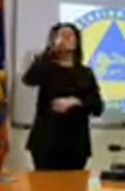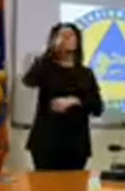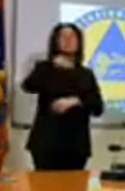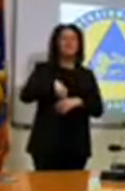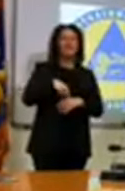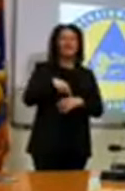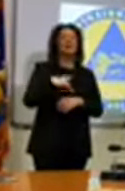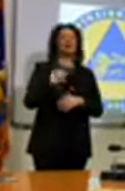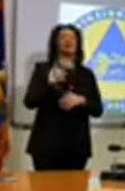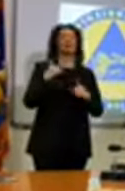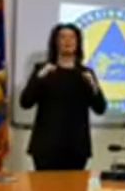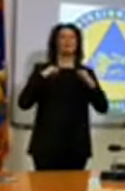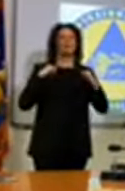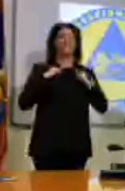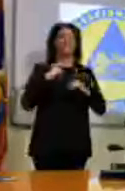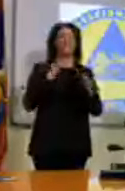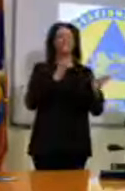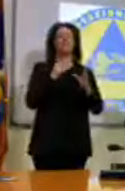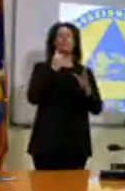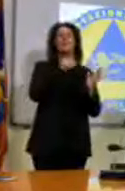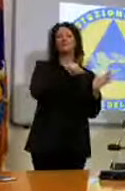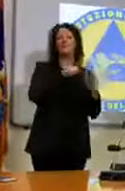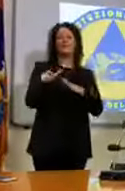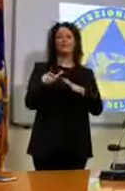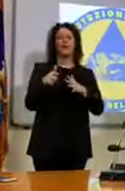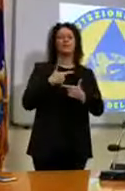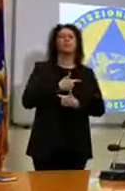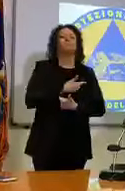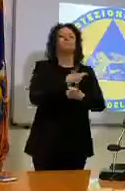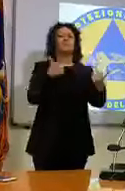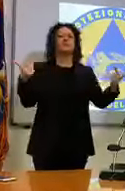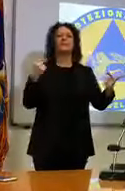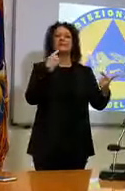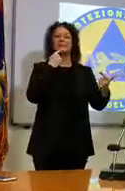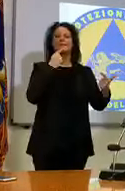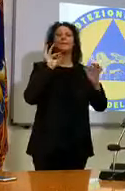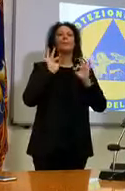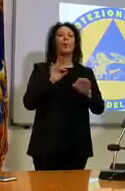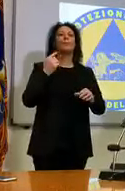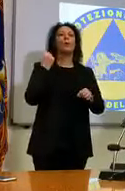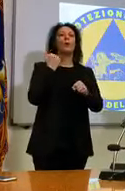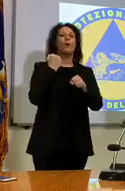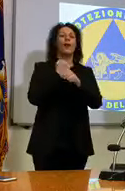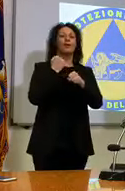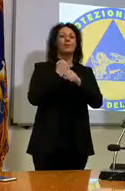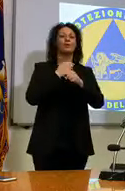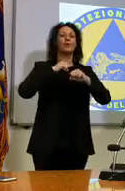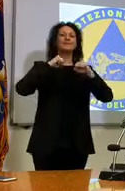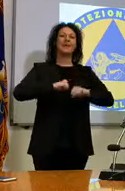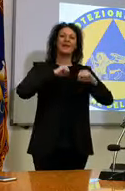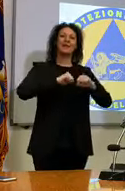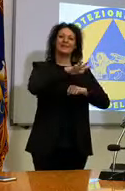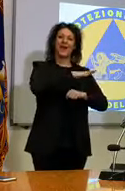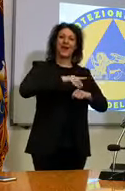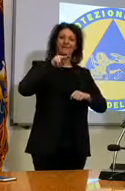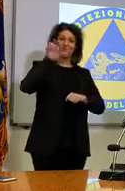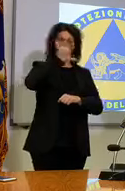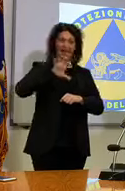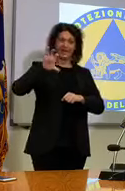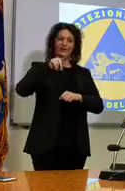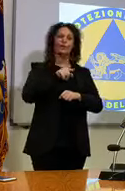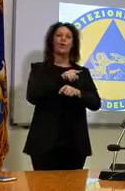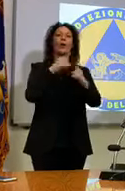nel 2020 o anche nel 2021 agli operatori sanitari del Veneto. Quindi è bello, no? Medici, infermieri,